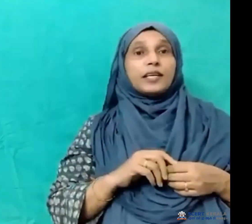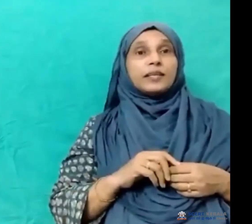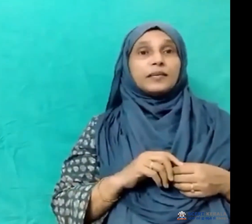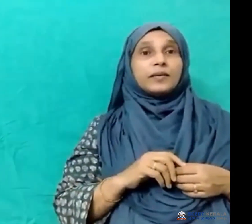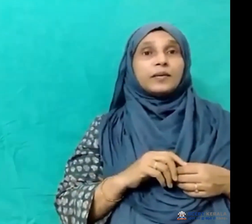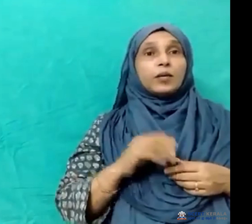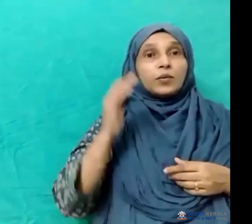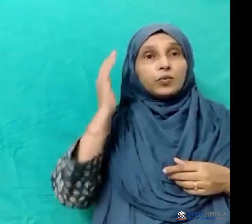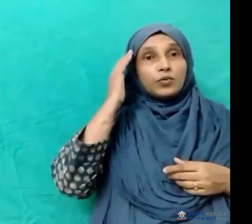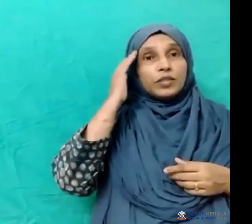മനുഷ്യനാണ് ബുദ്ധി